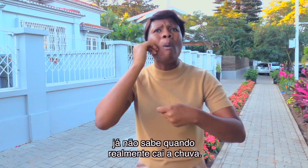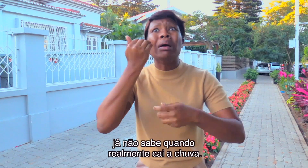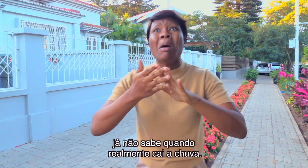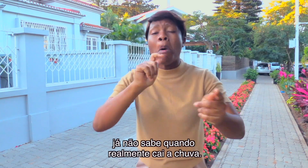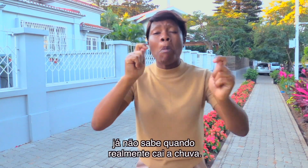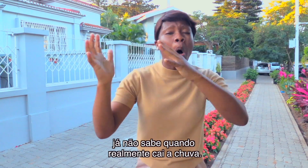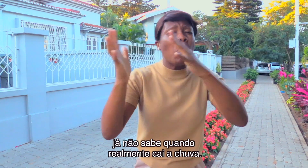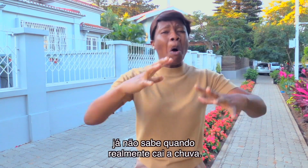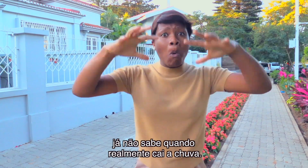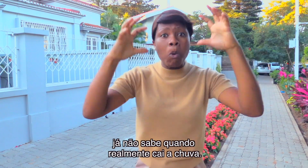quando realmente cai a chuva.